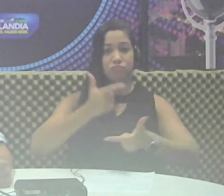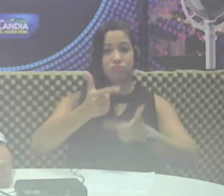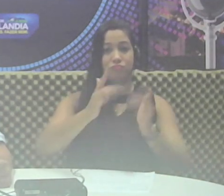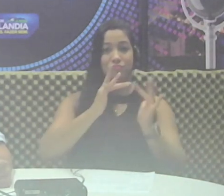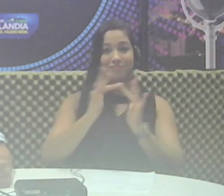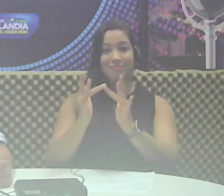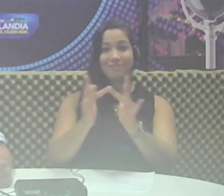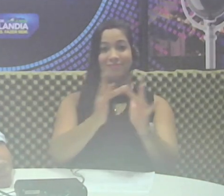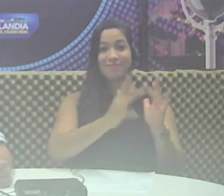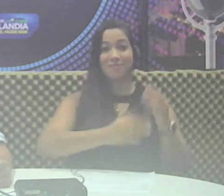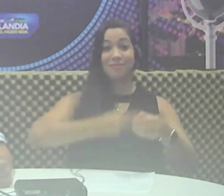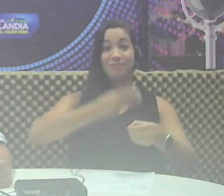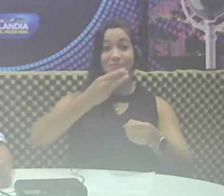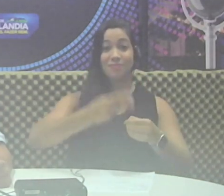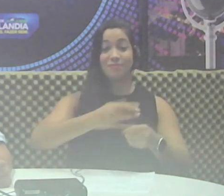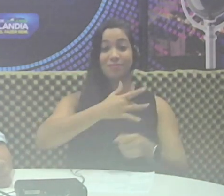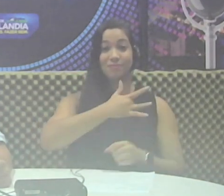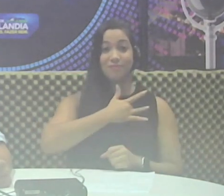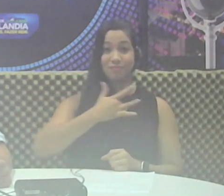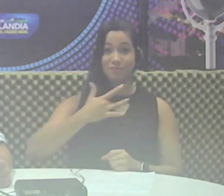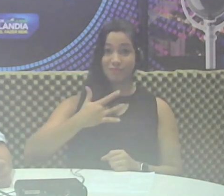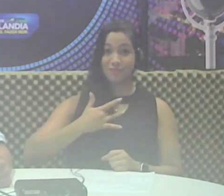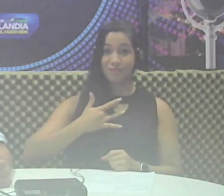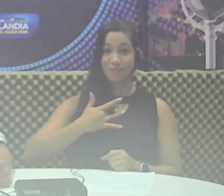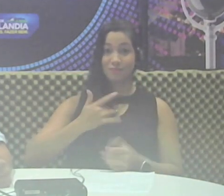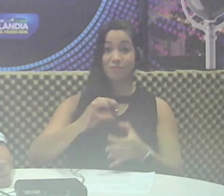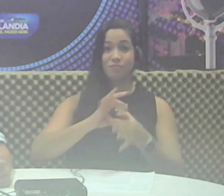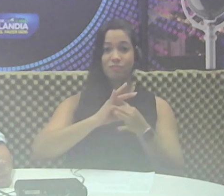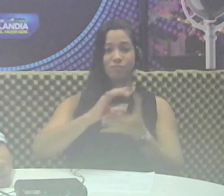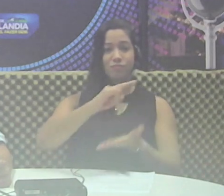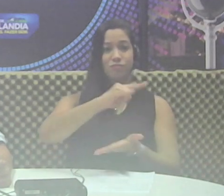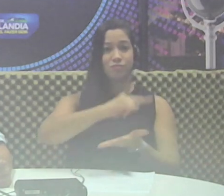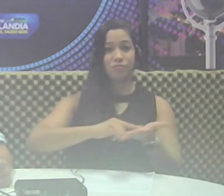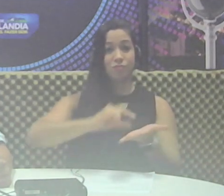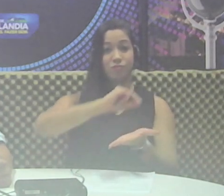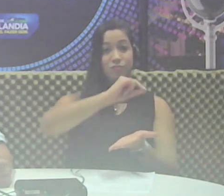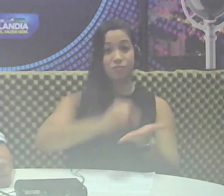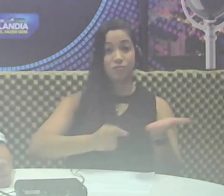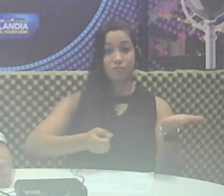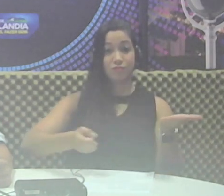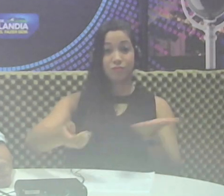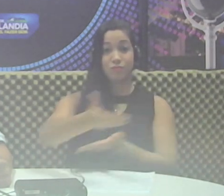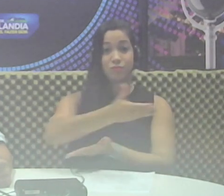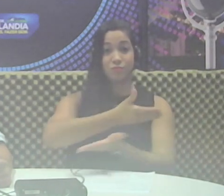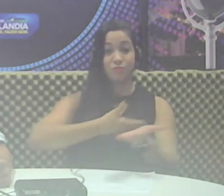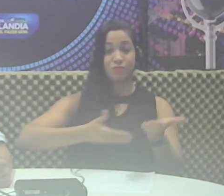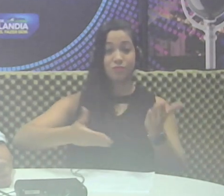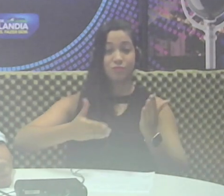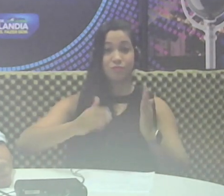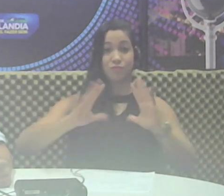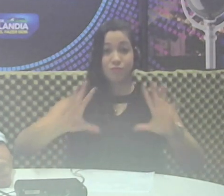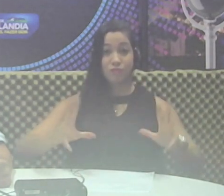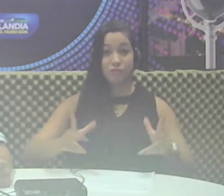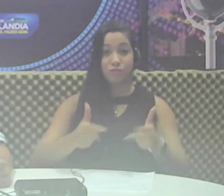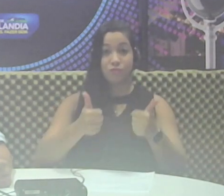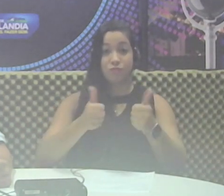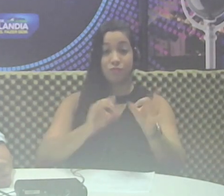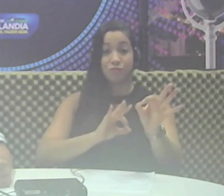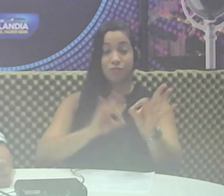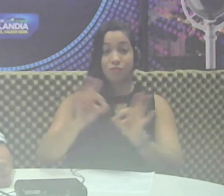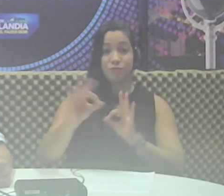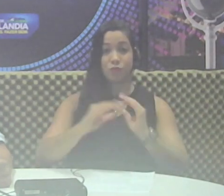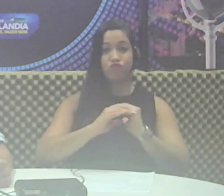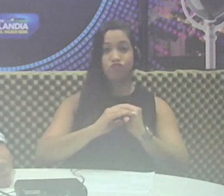saúde. A renovação do termo de cooperação contempla a retomada do projeto da planificação da atenção